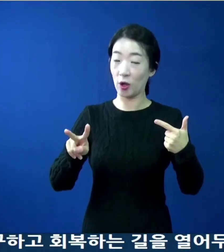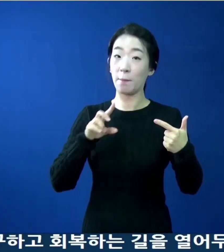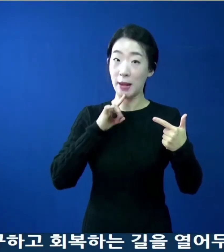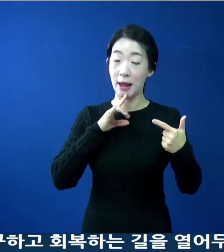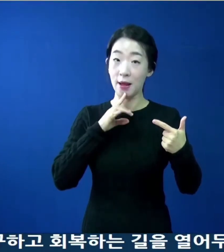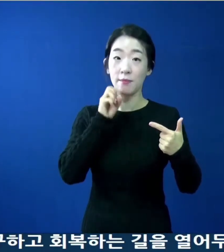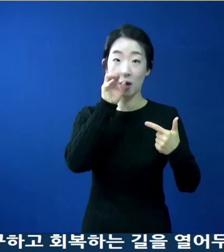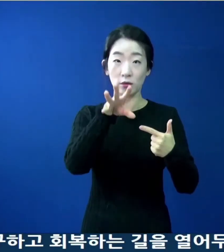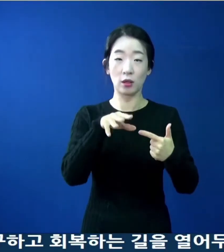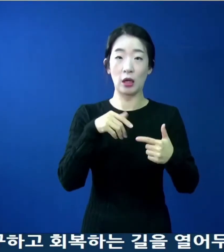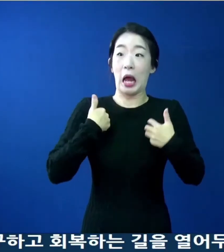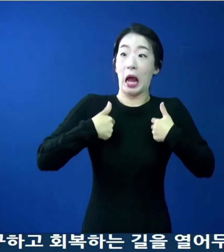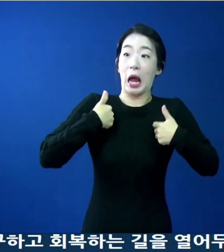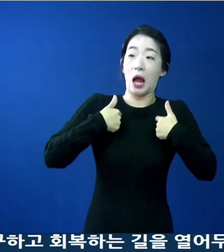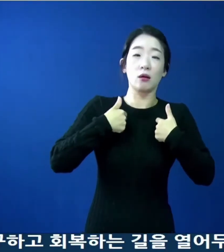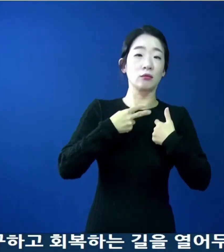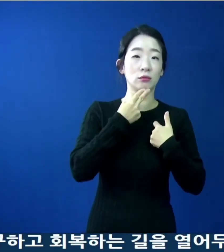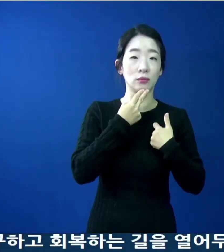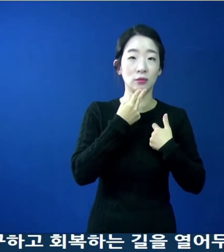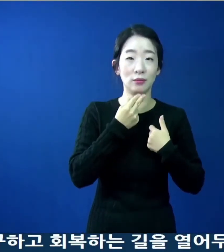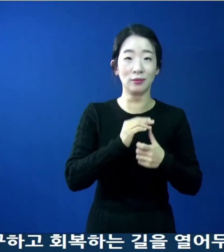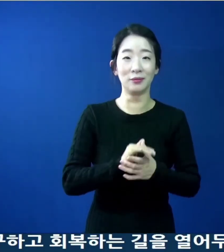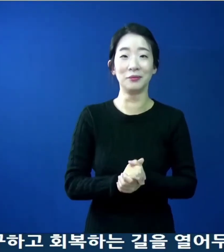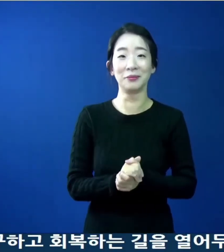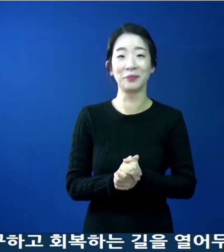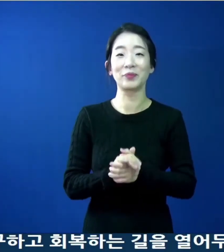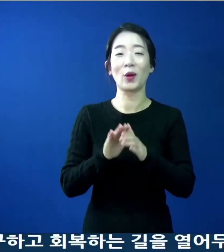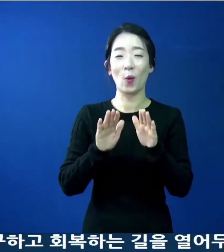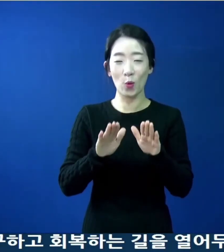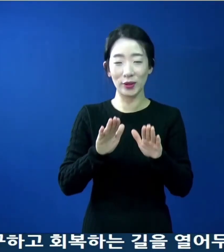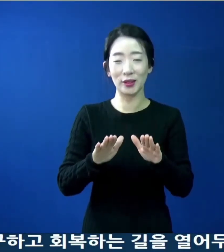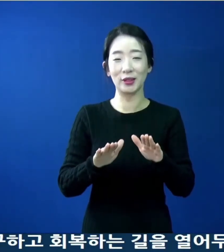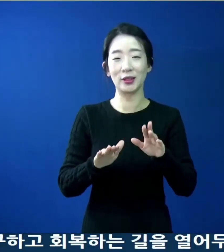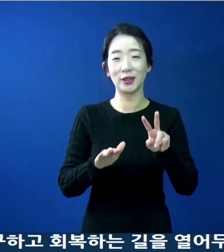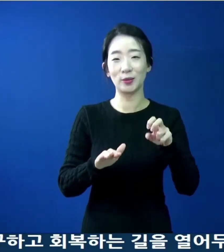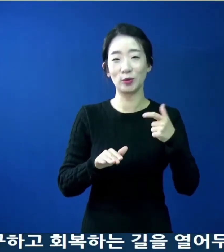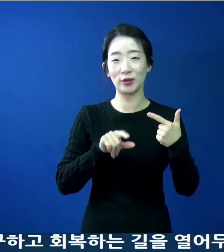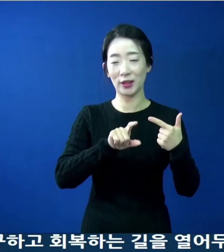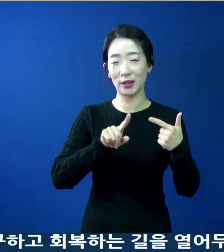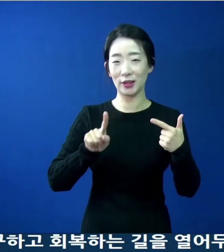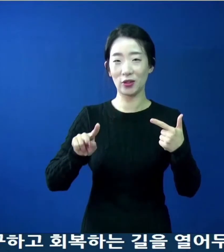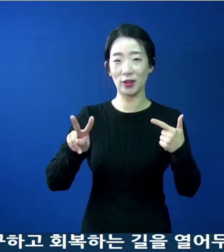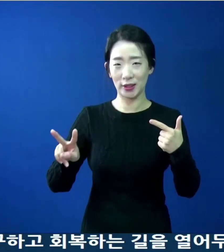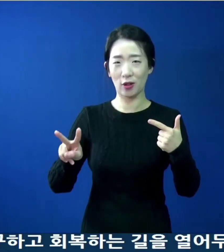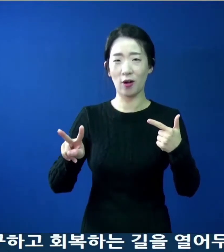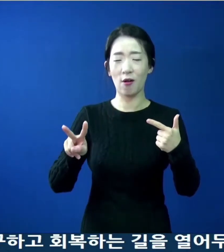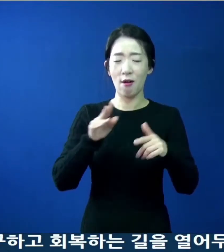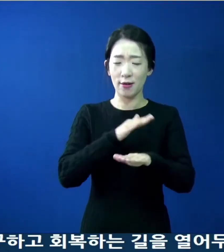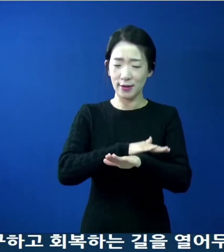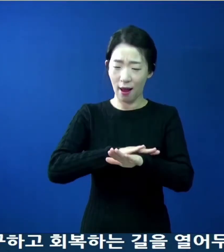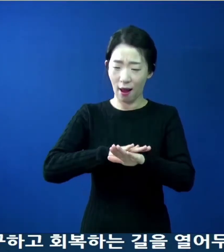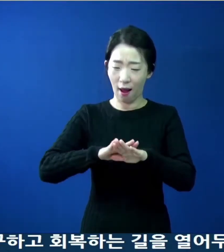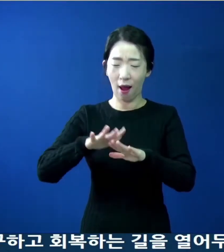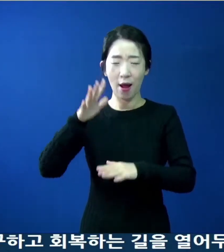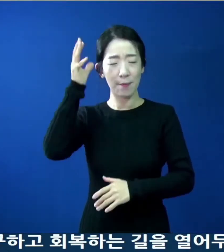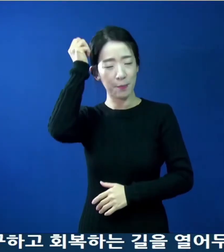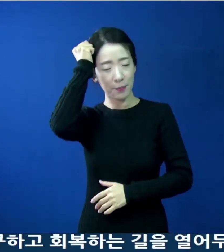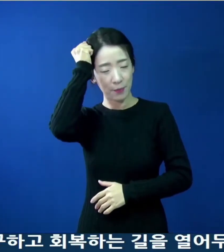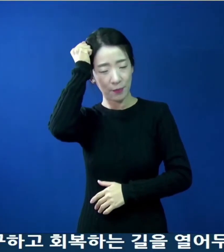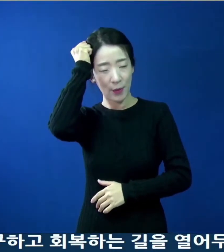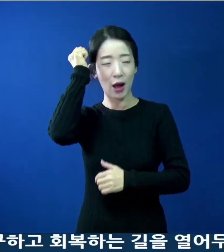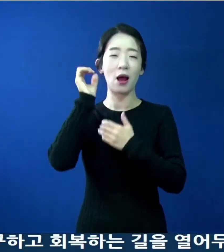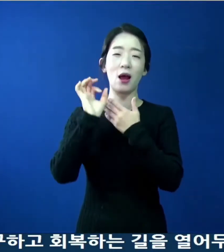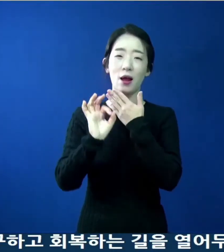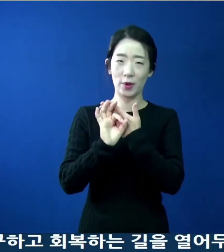없으셨던 것 같습니다. 근데 이 2절을 오늘 잘 우리 마음속에 담아두면 다음 주일 이제 레위기의